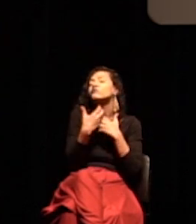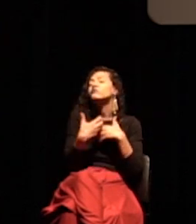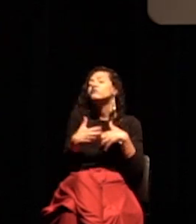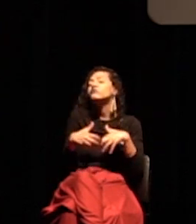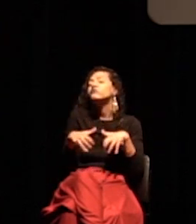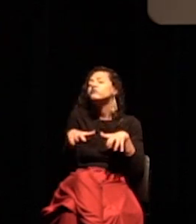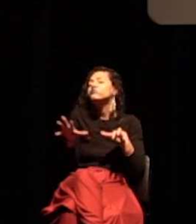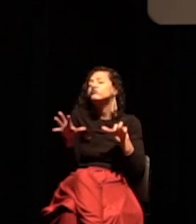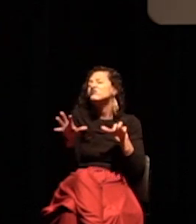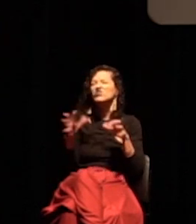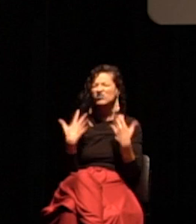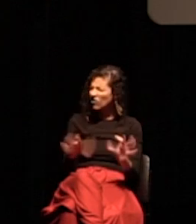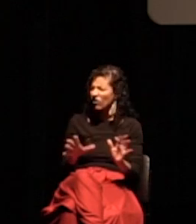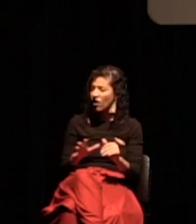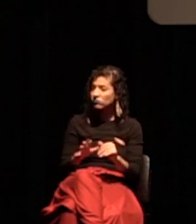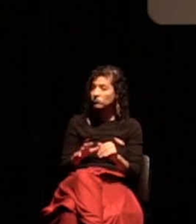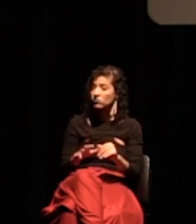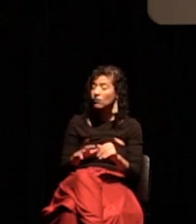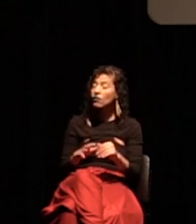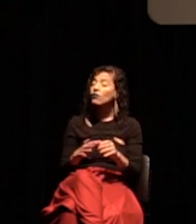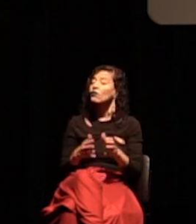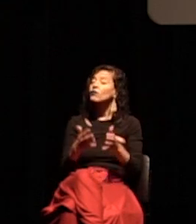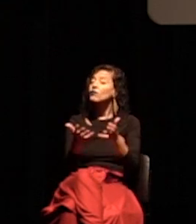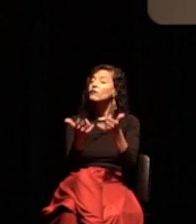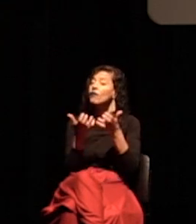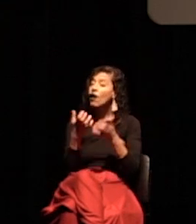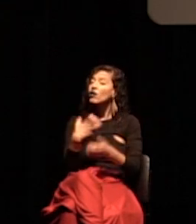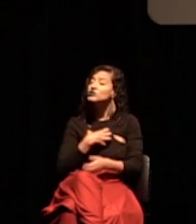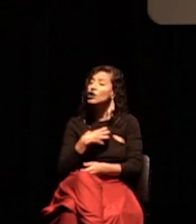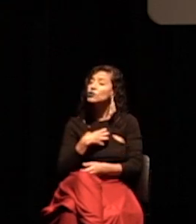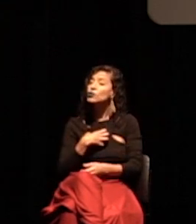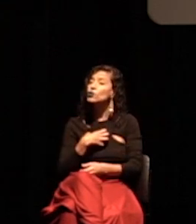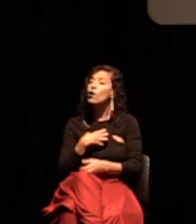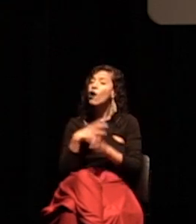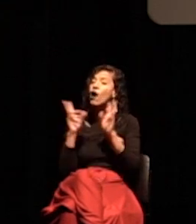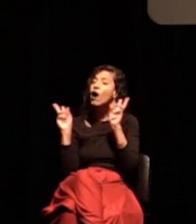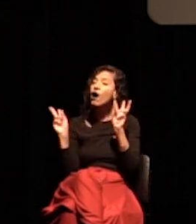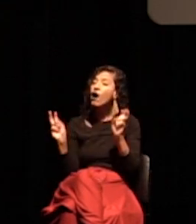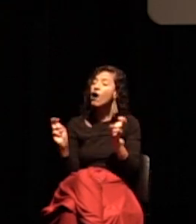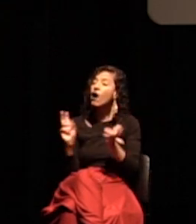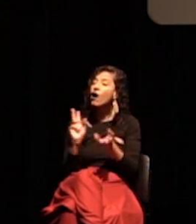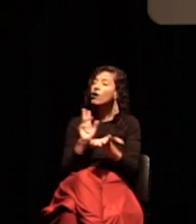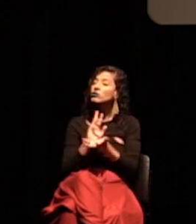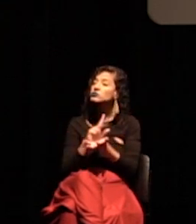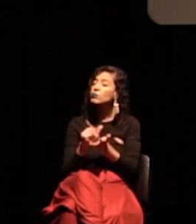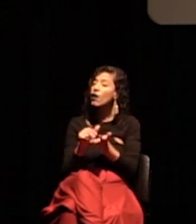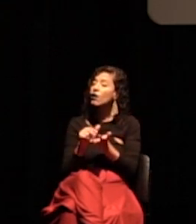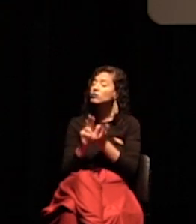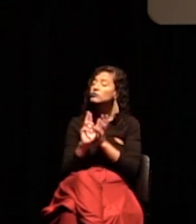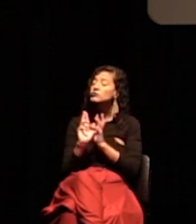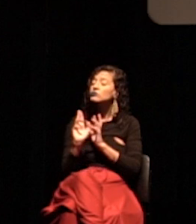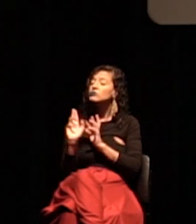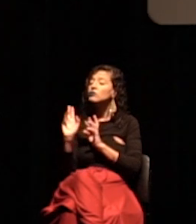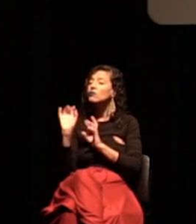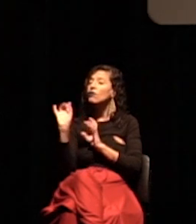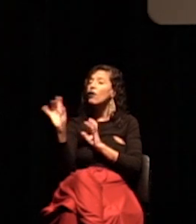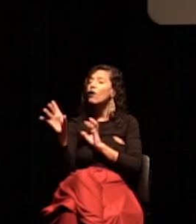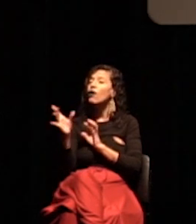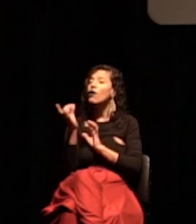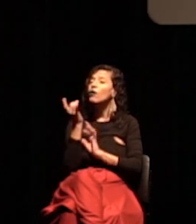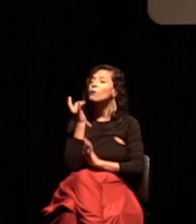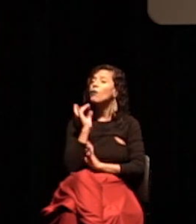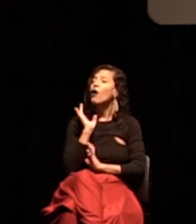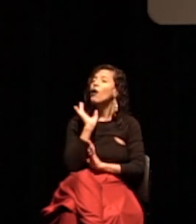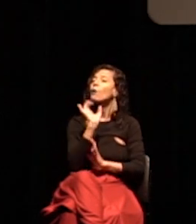Há uma possibilidade de individuar os aspectos que, obviamente, têm